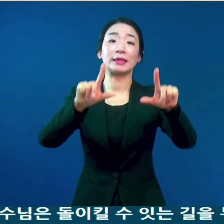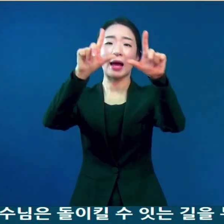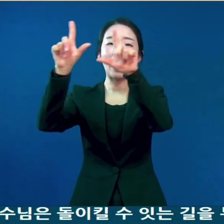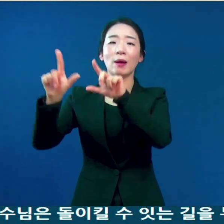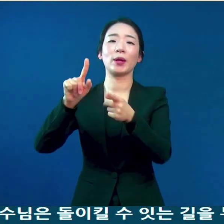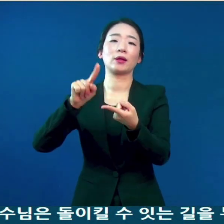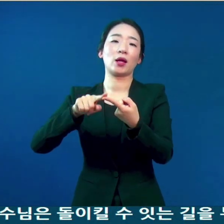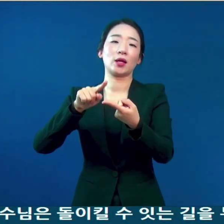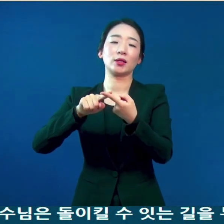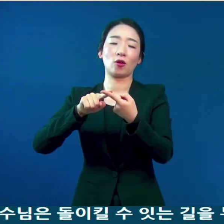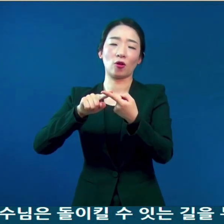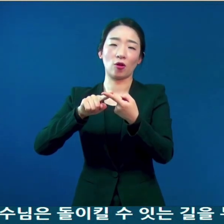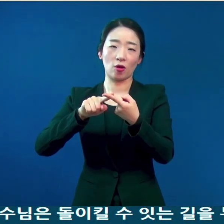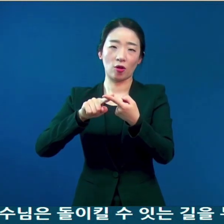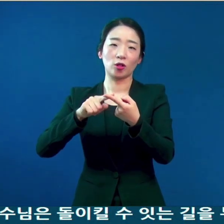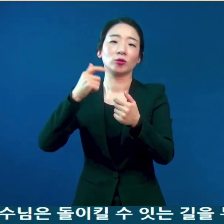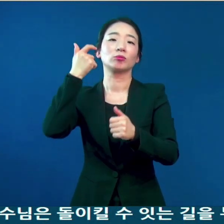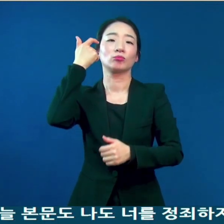그걸 보시겠다는 겁니다.